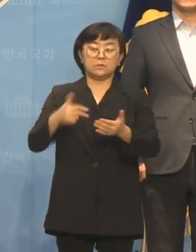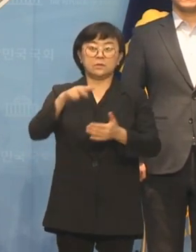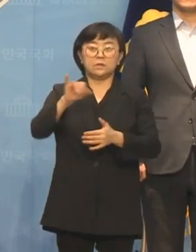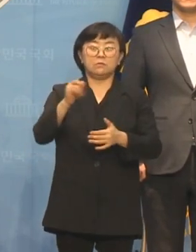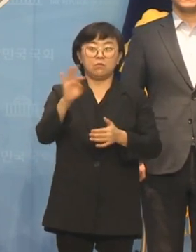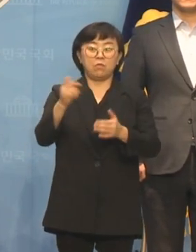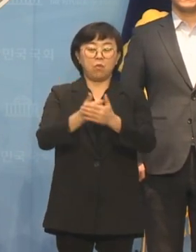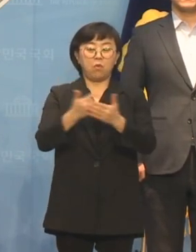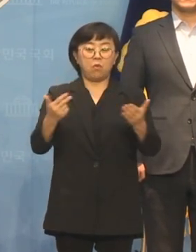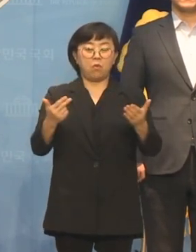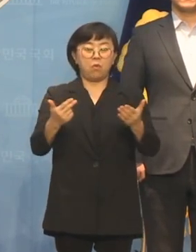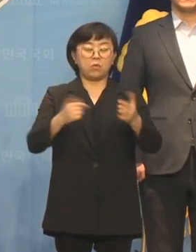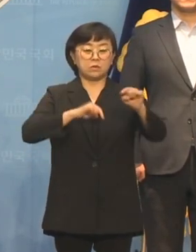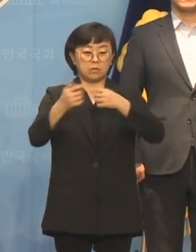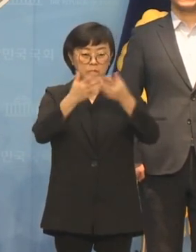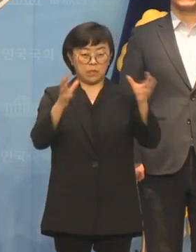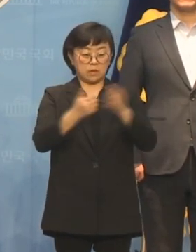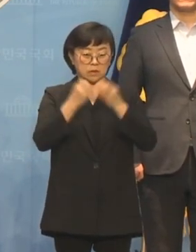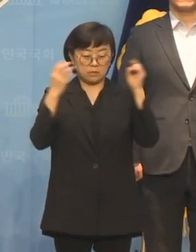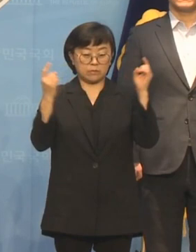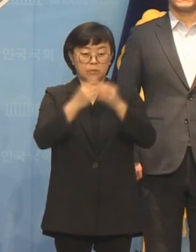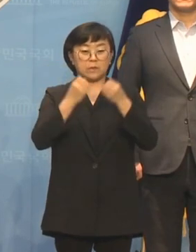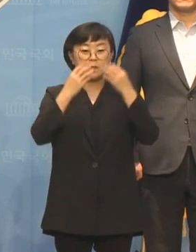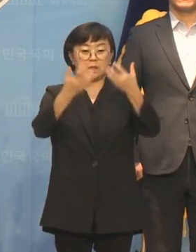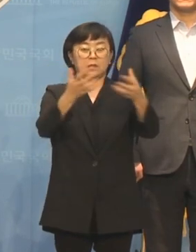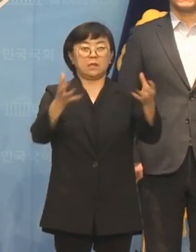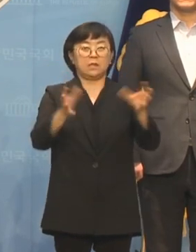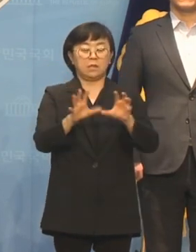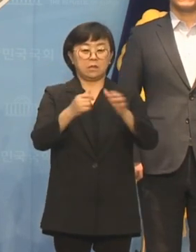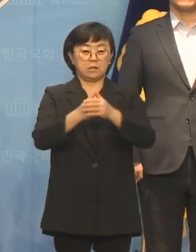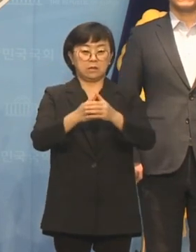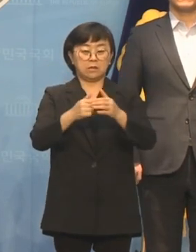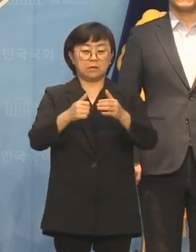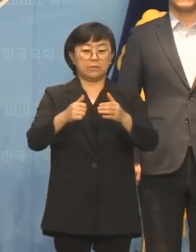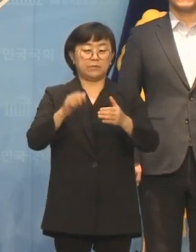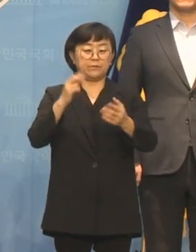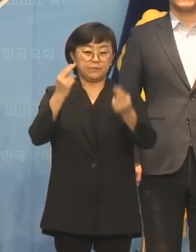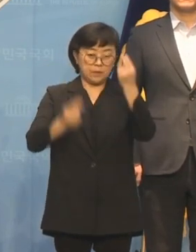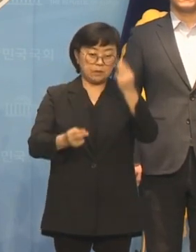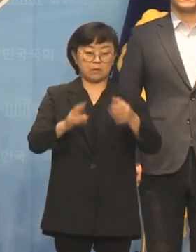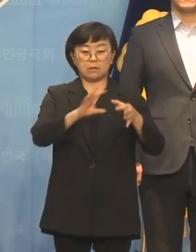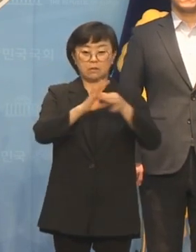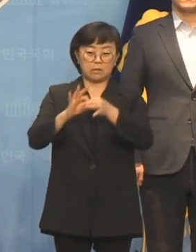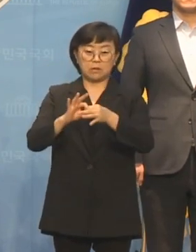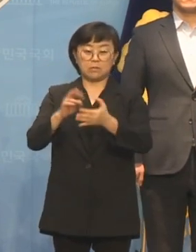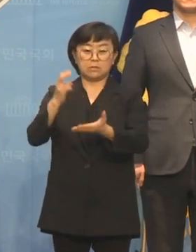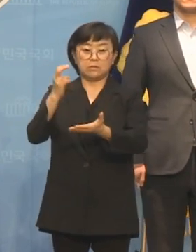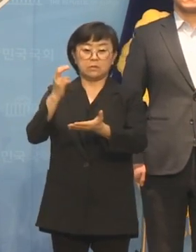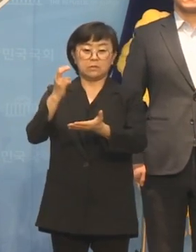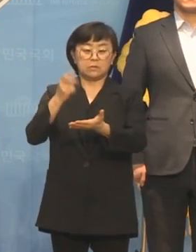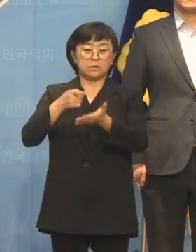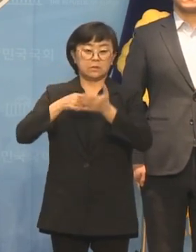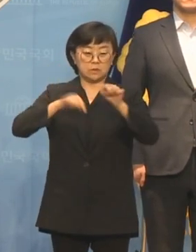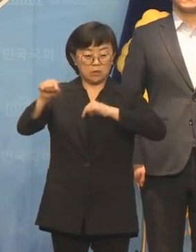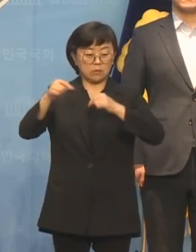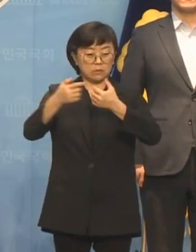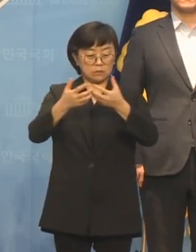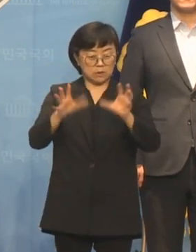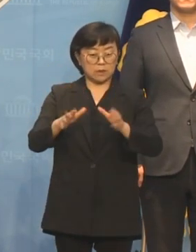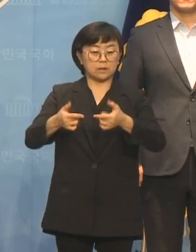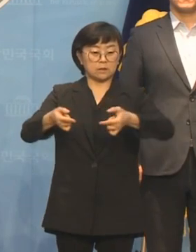세력들이 저희 개혁연합신당의 범진보 비례연합정당 제안에 적극 응답할